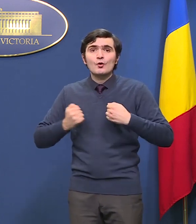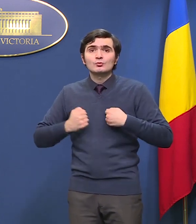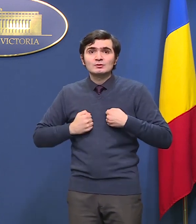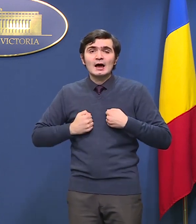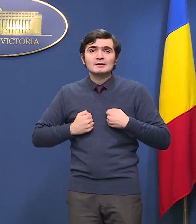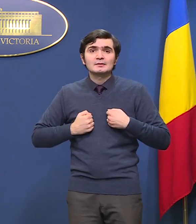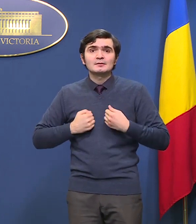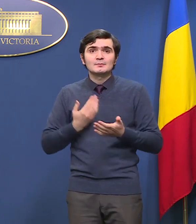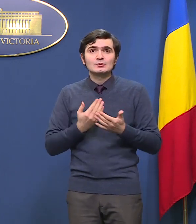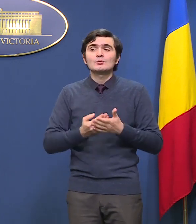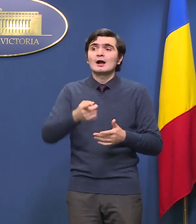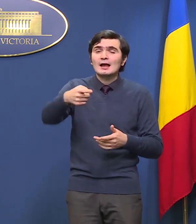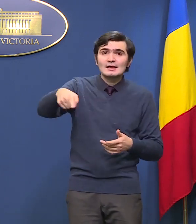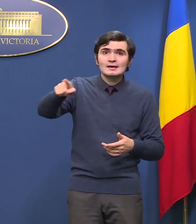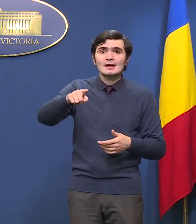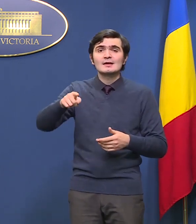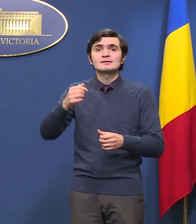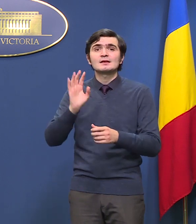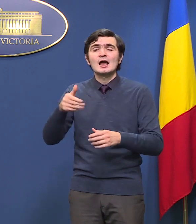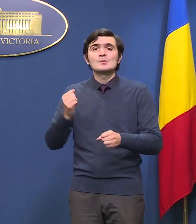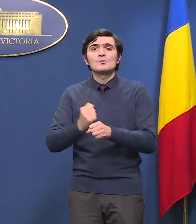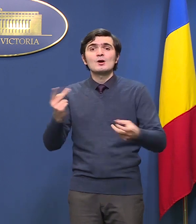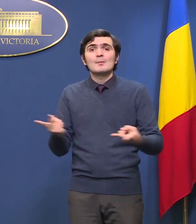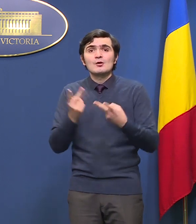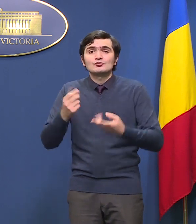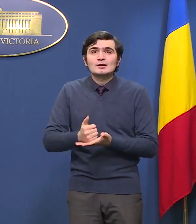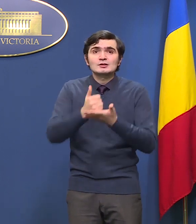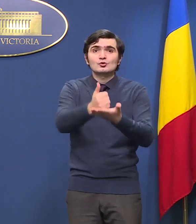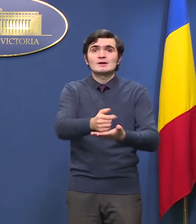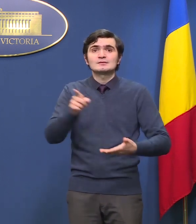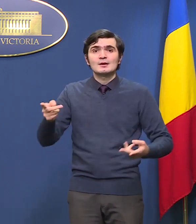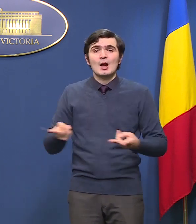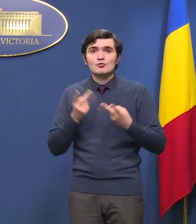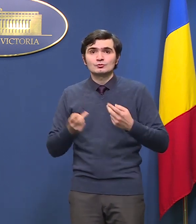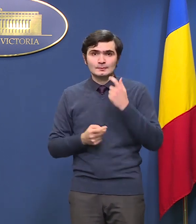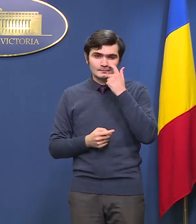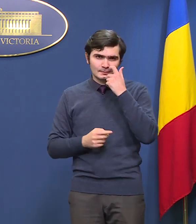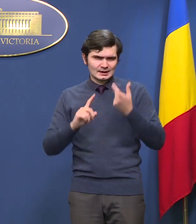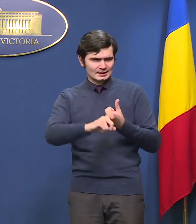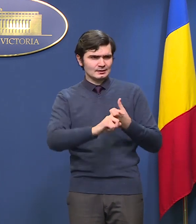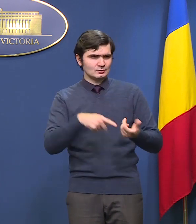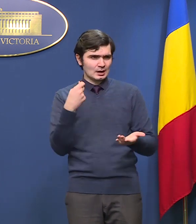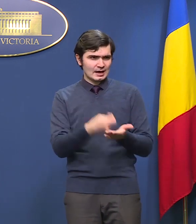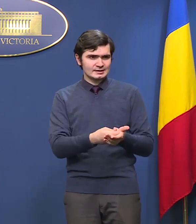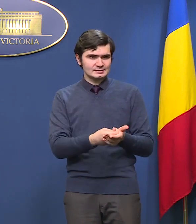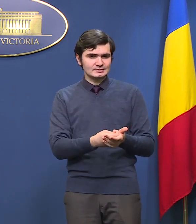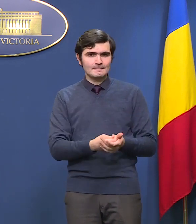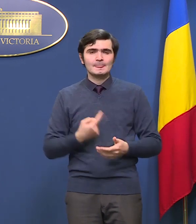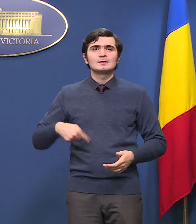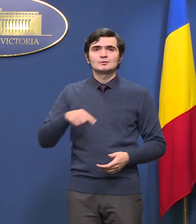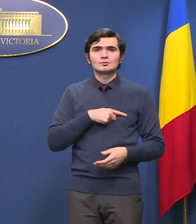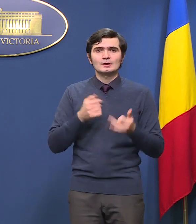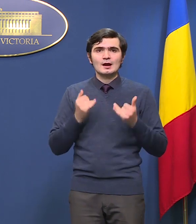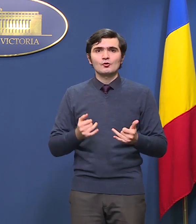lor astfel încât să li se ușureze această muncă, să poată să doneze? În ceea ce privește achizițiile. Vă rog. Noi